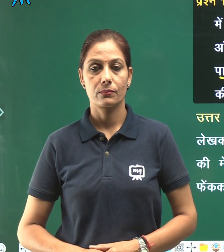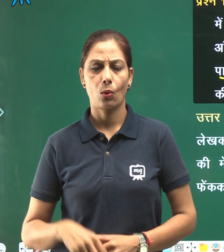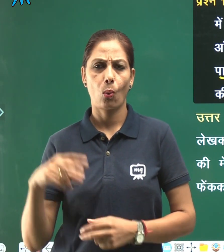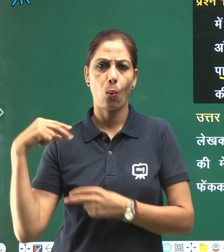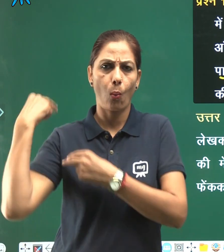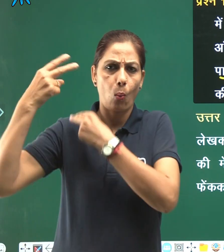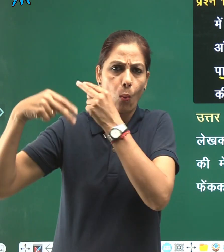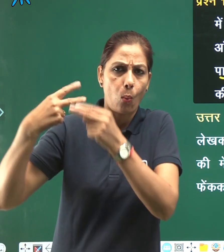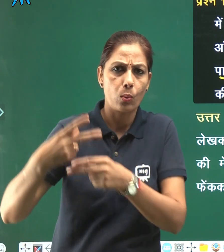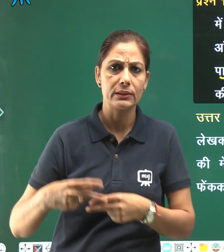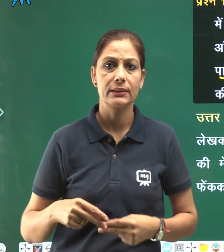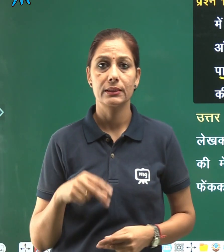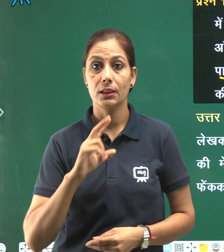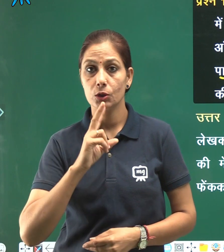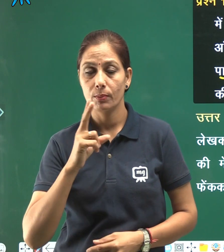पारंपरिक तर्क की